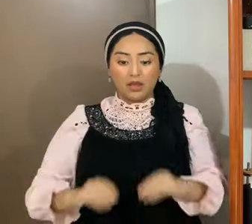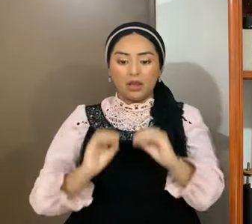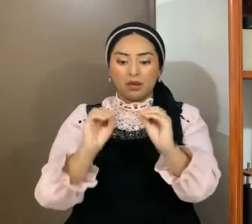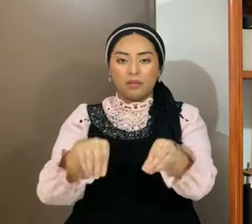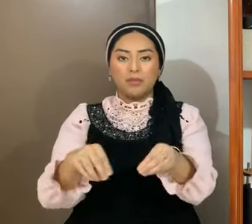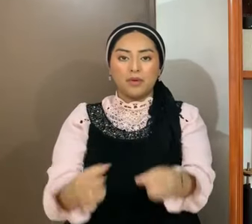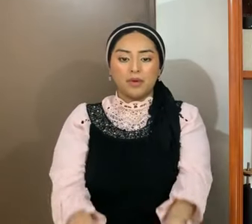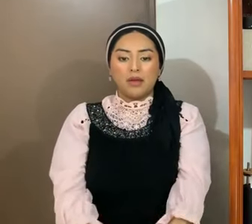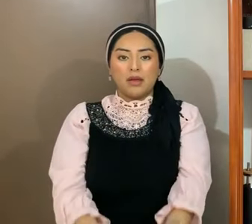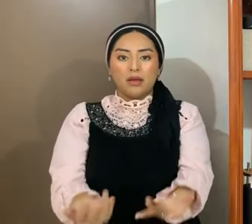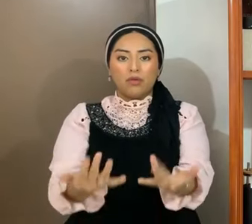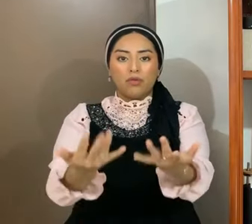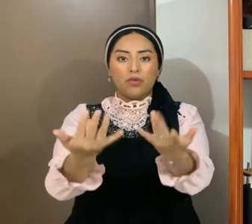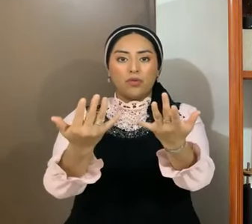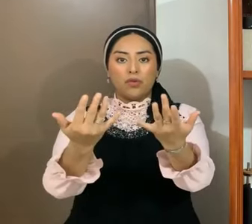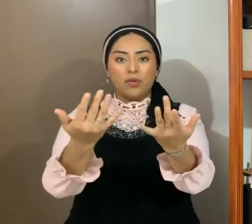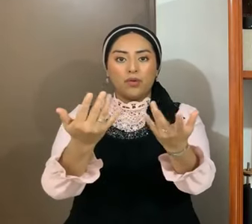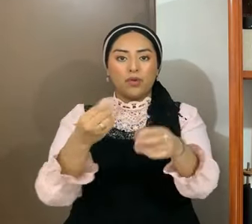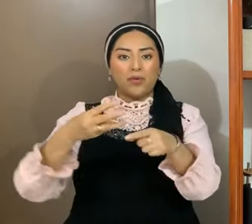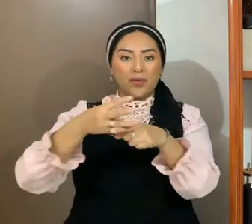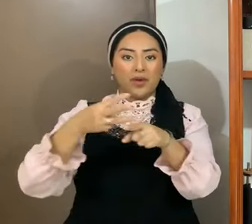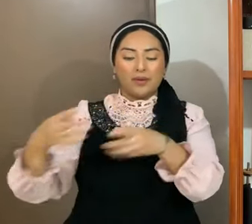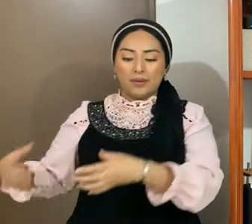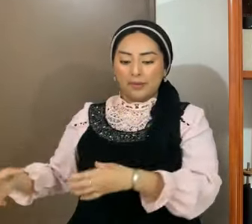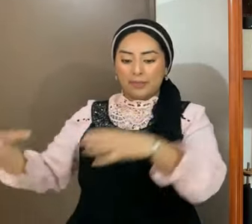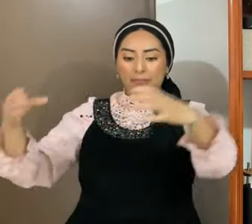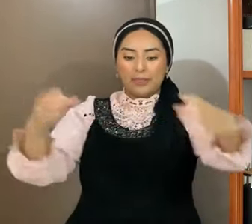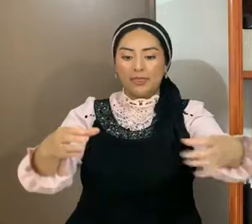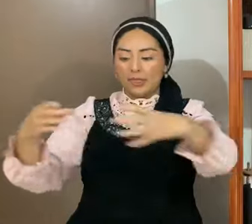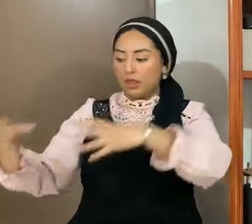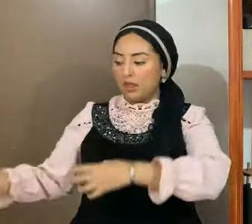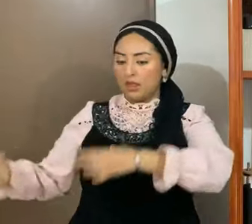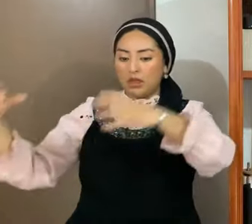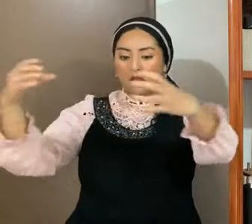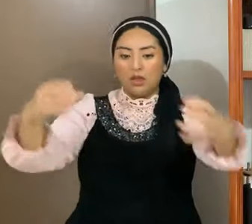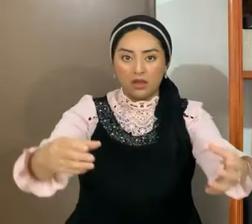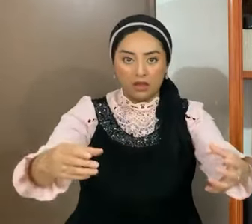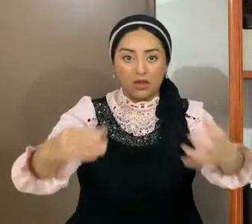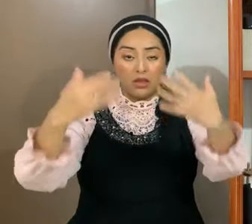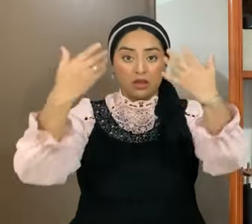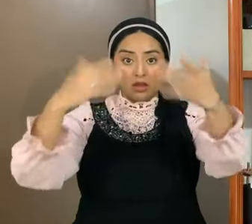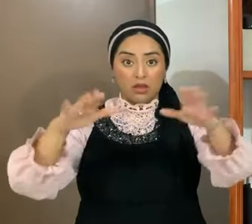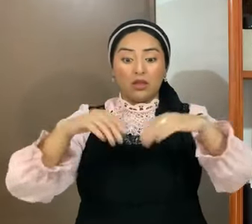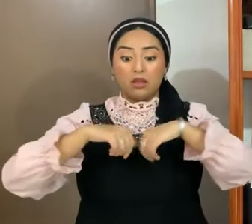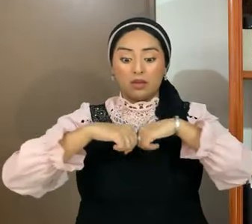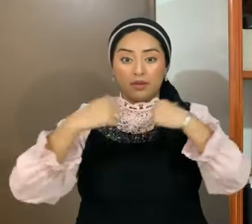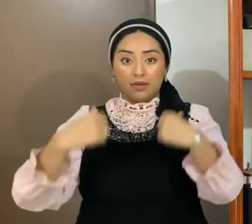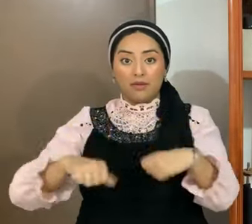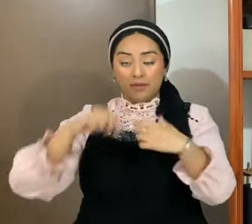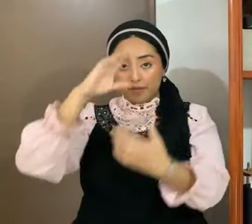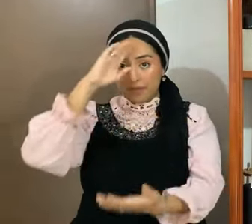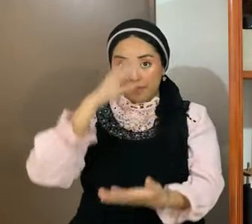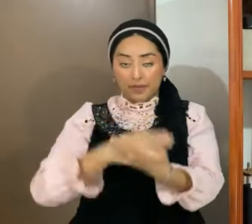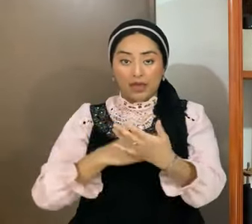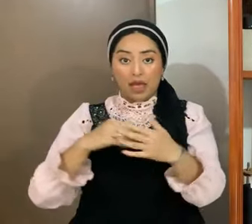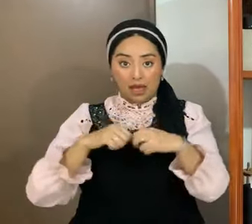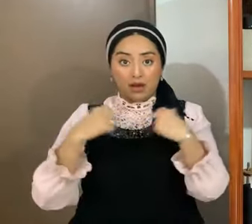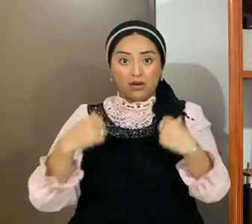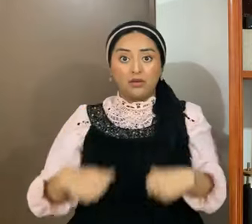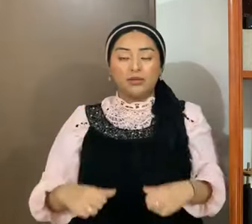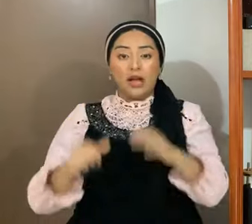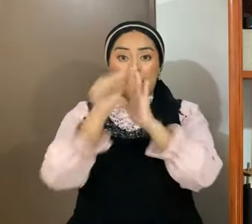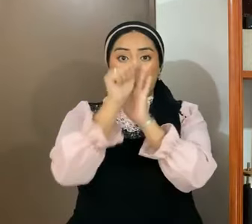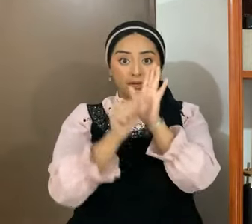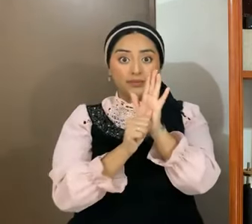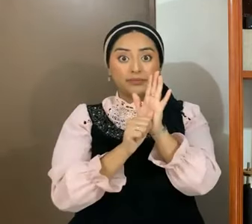el altar, y compondrán la leña sobre él fuego. Y luego los Coanim hijos de Aarón acomodarán las piezas,